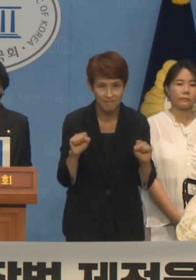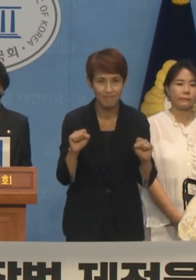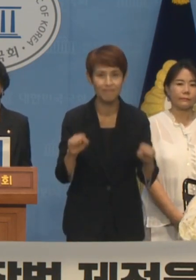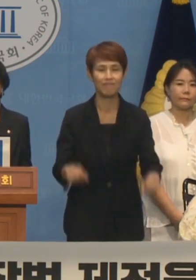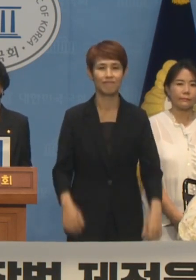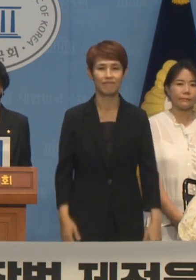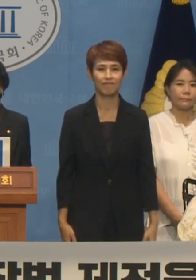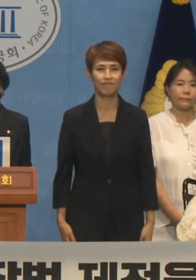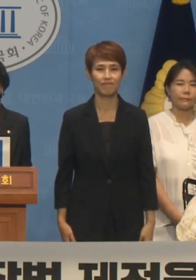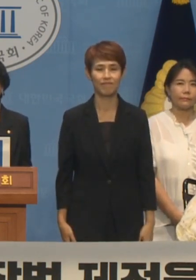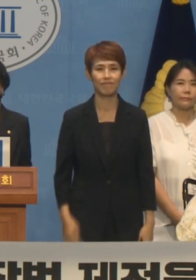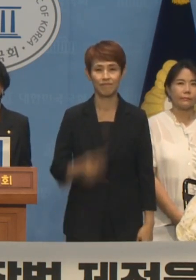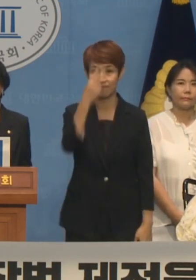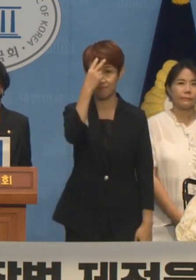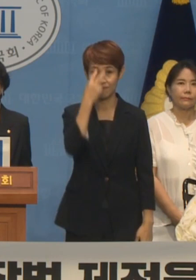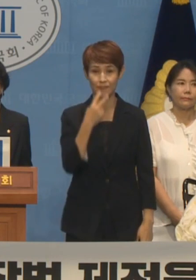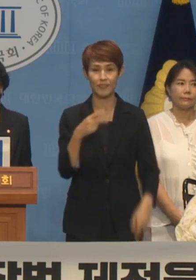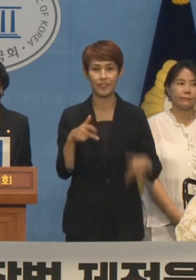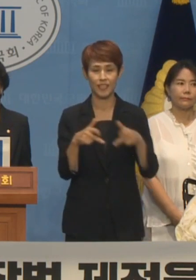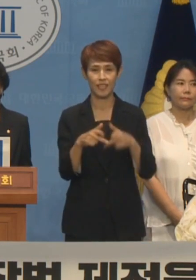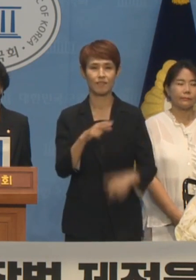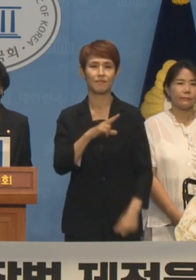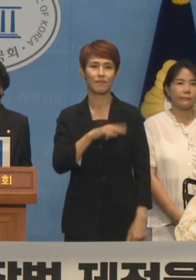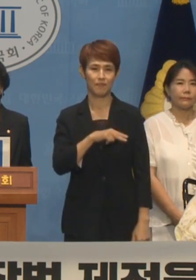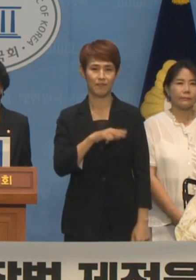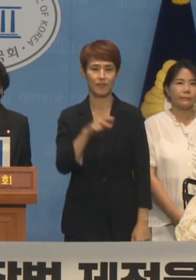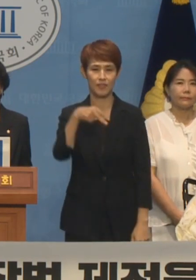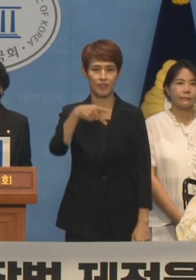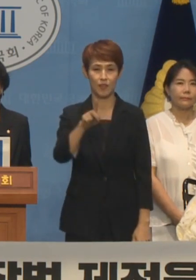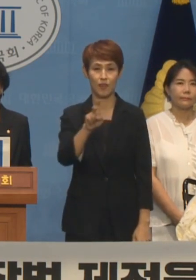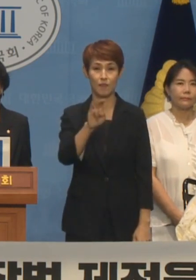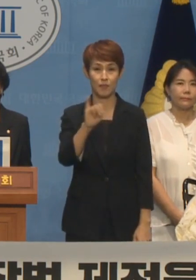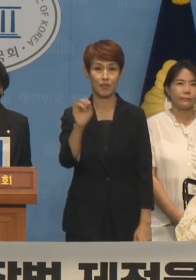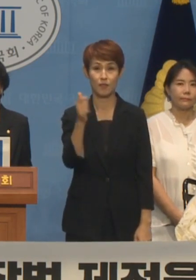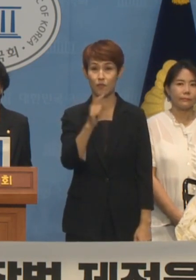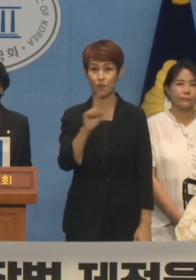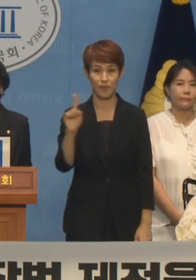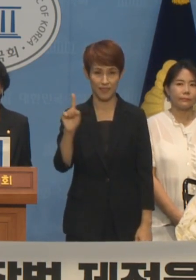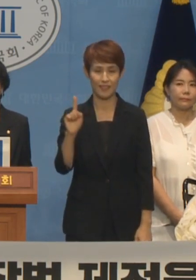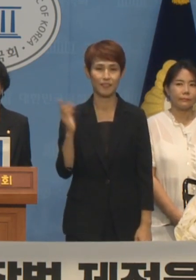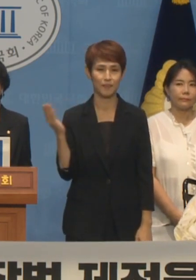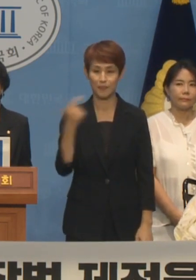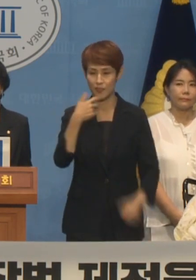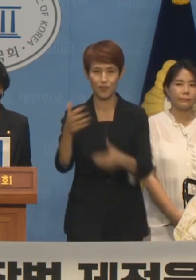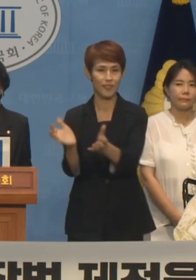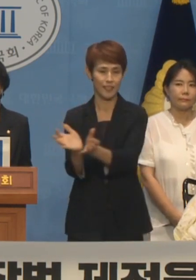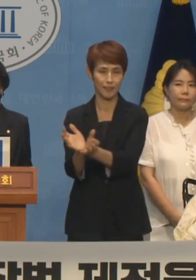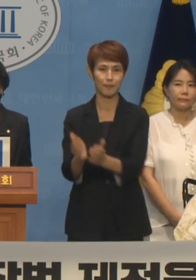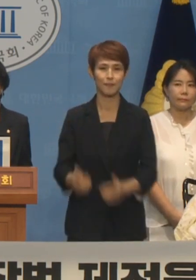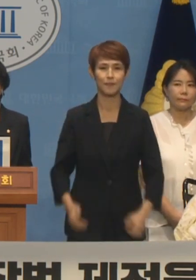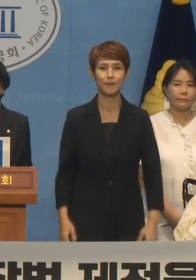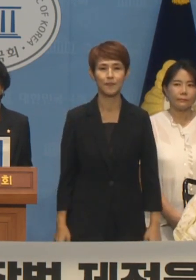안녕하십니까. 소리로 보는 시각장애인 더불어민주당 비례대표 국회의원 서미화입니다.